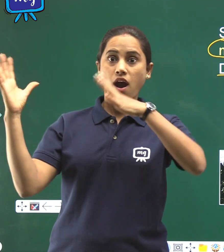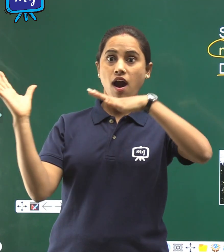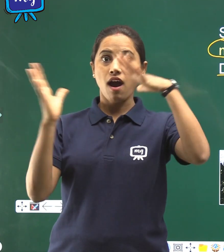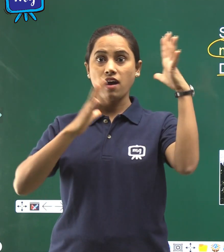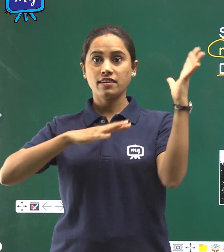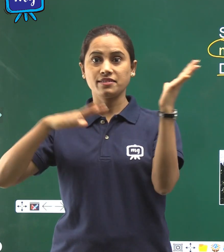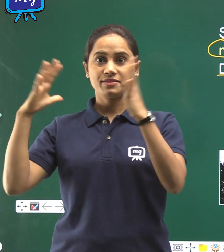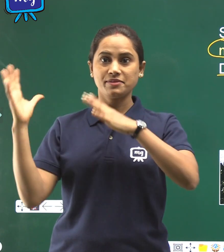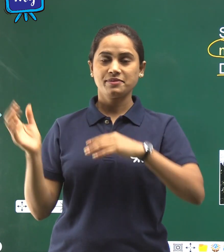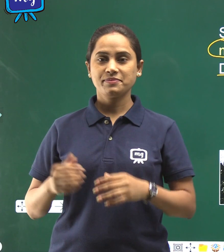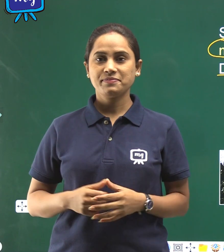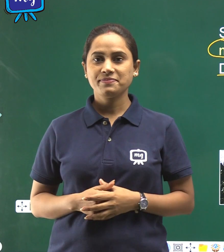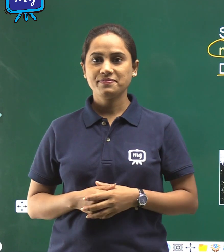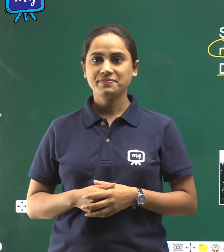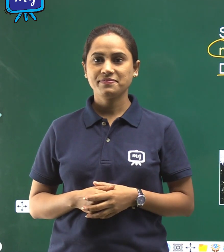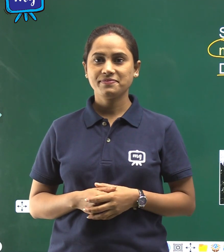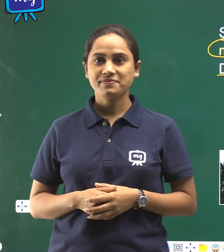तूफान.